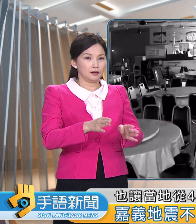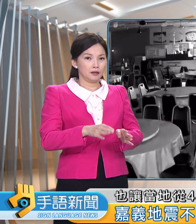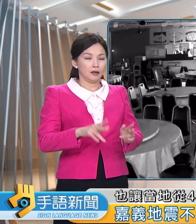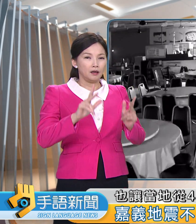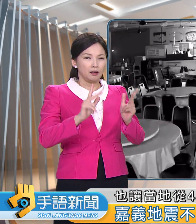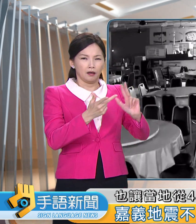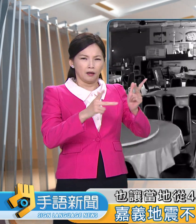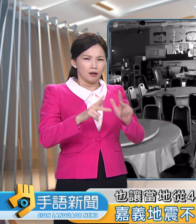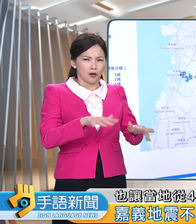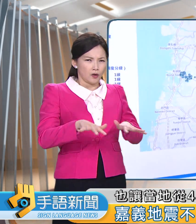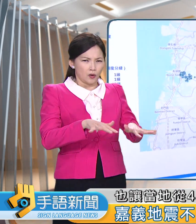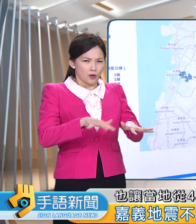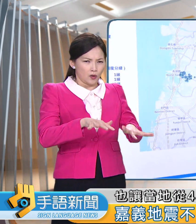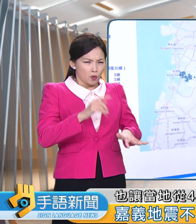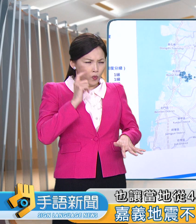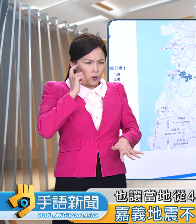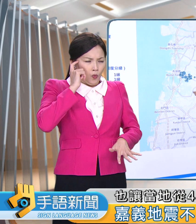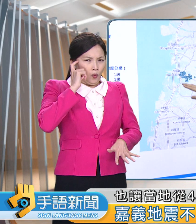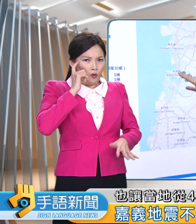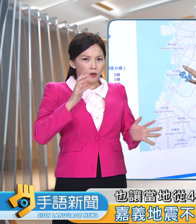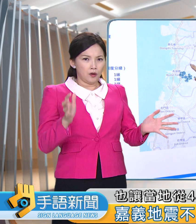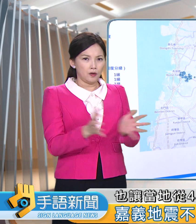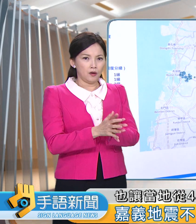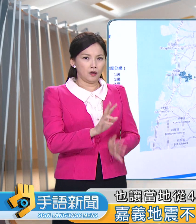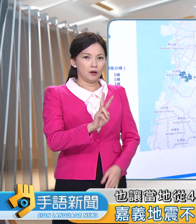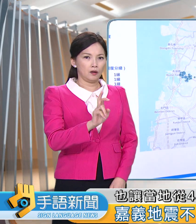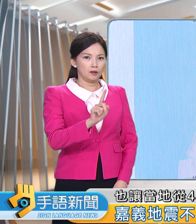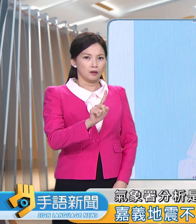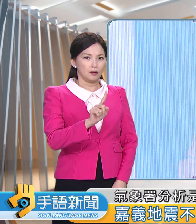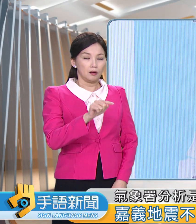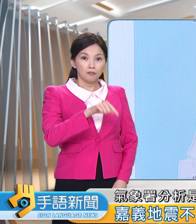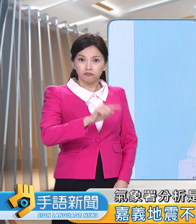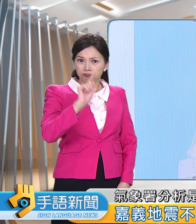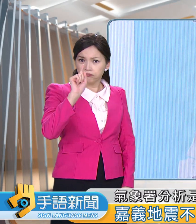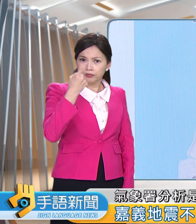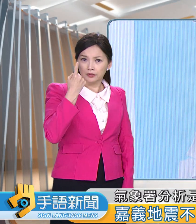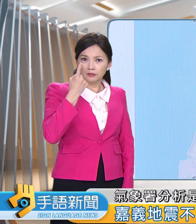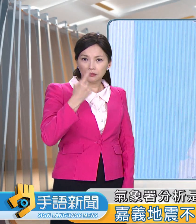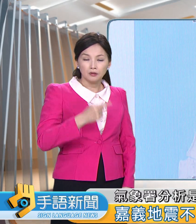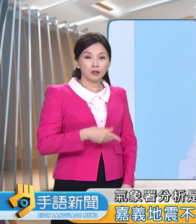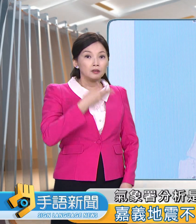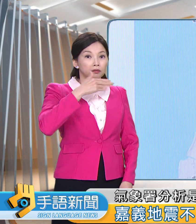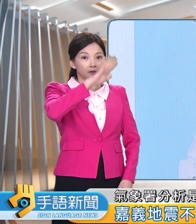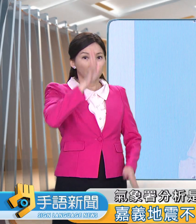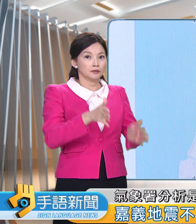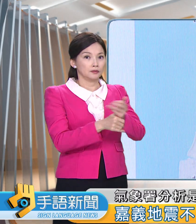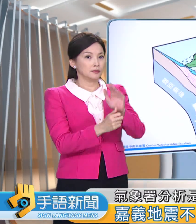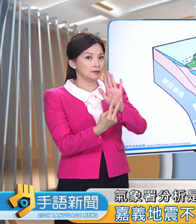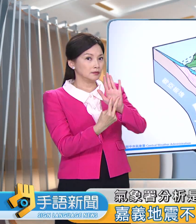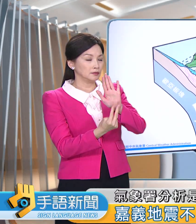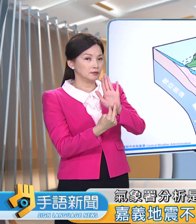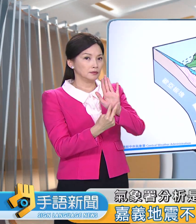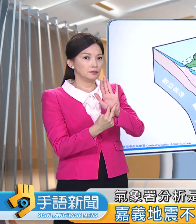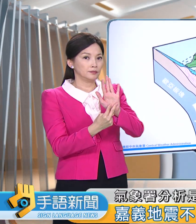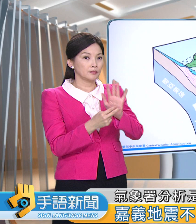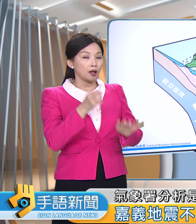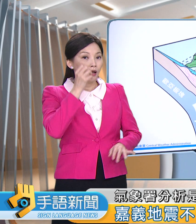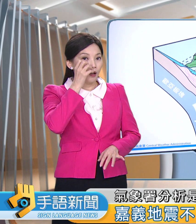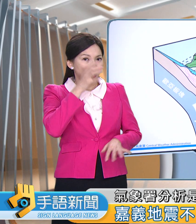始累计了21起的有感地震。气象署分析，是因为花莲强震，地